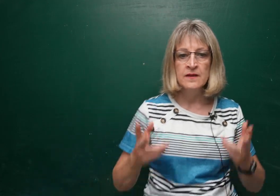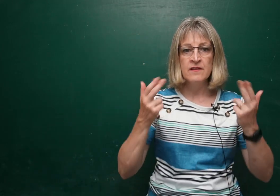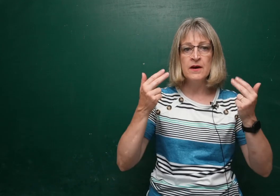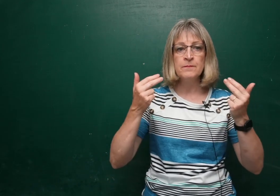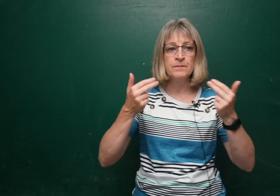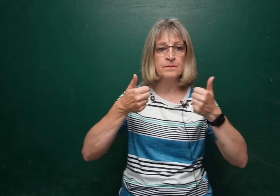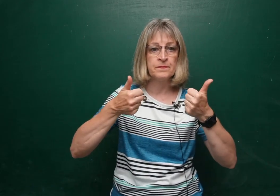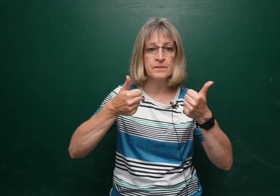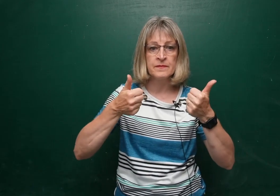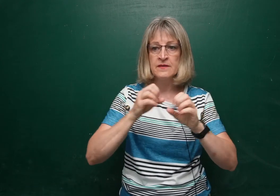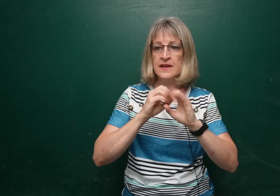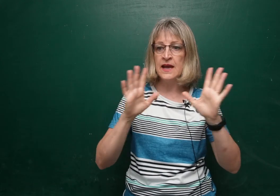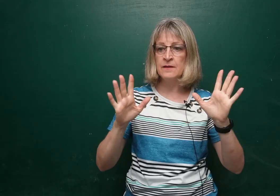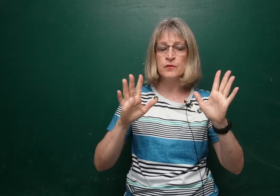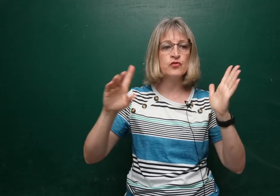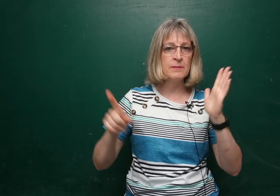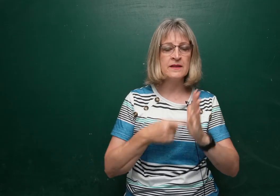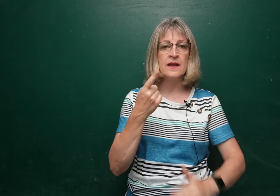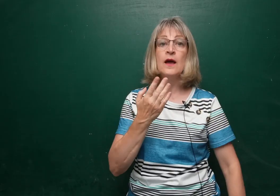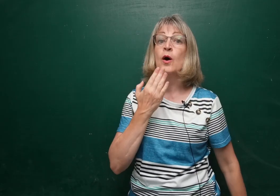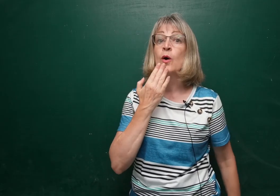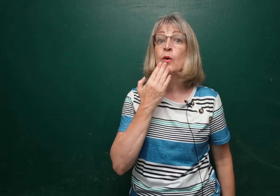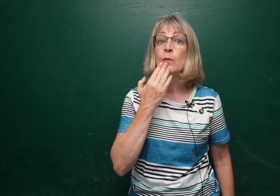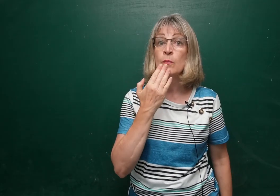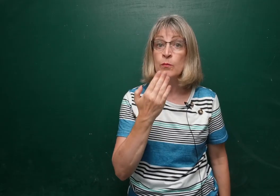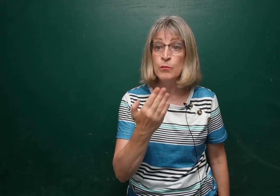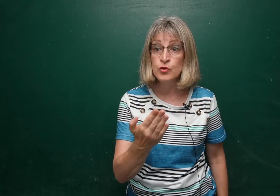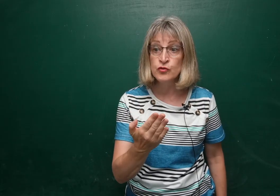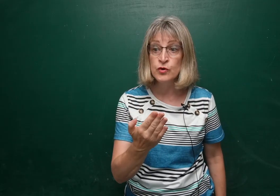va? C'est clair? Donc je répète. Bonjour.